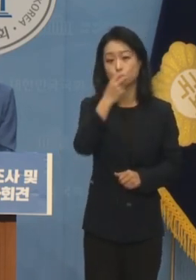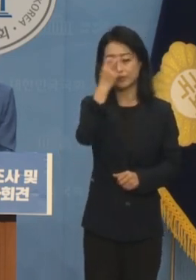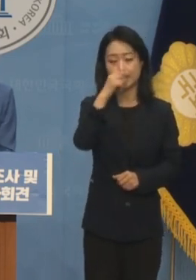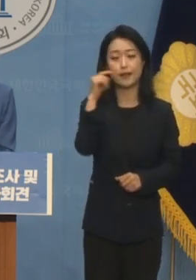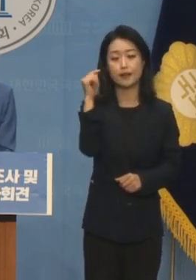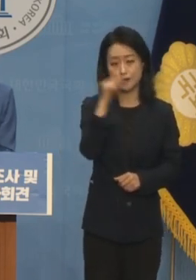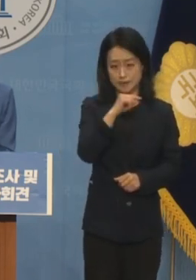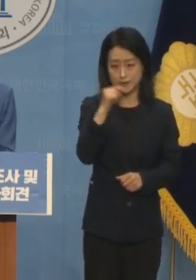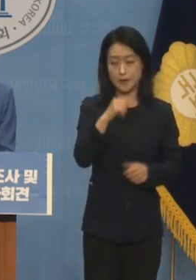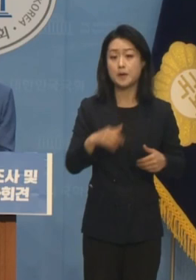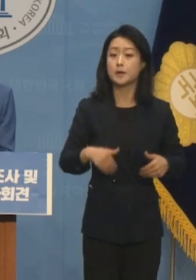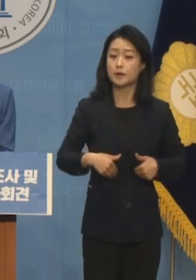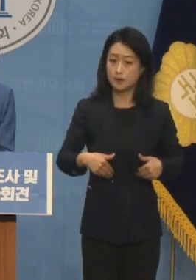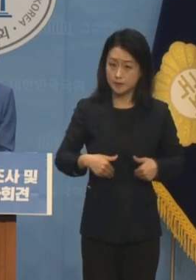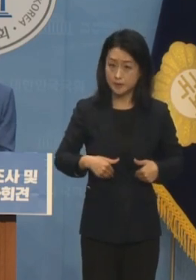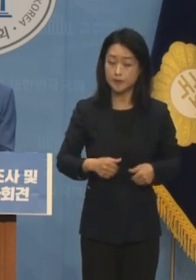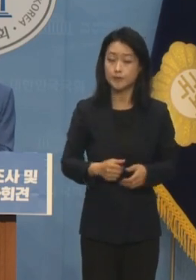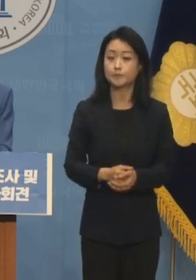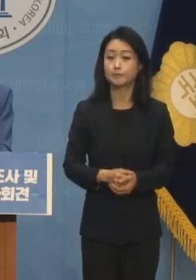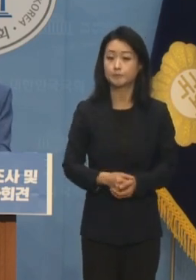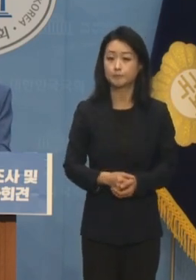진상조사를 통해 밝혀져야 합니다.